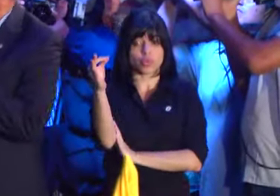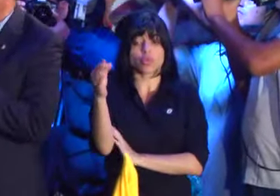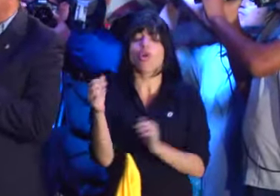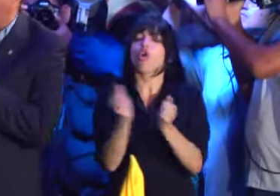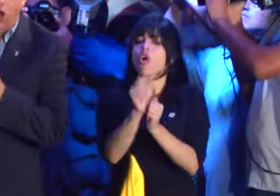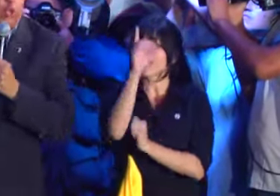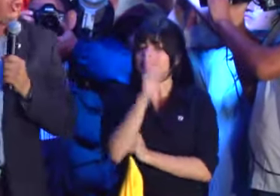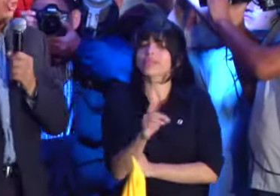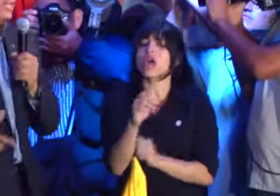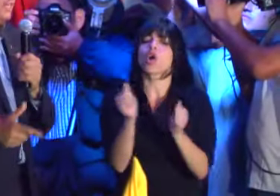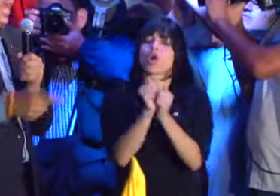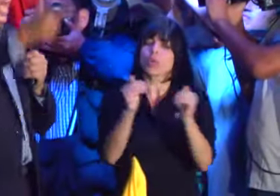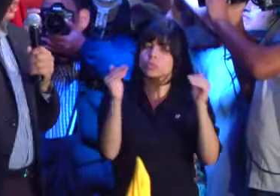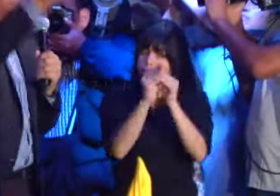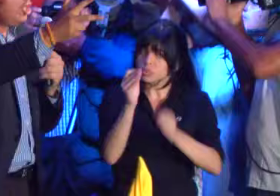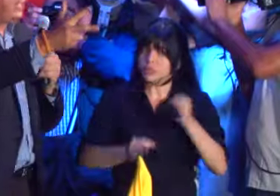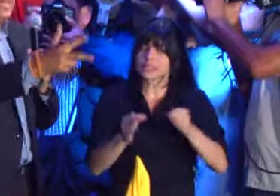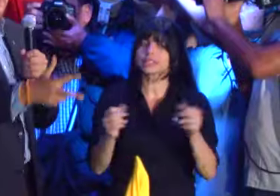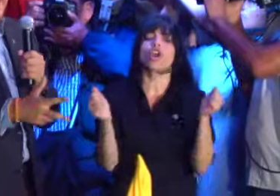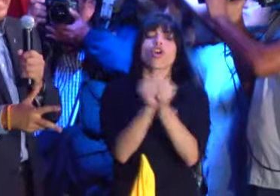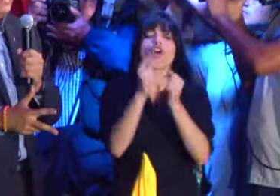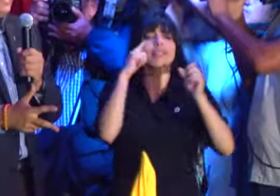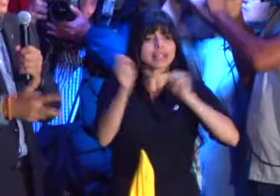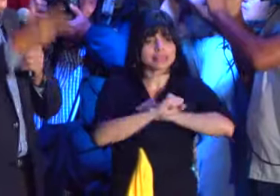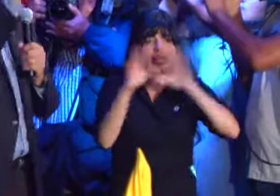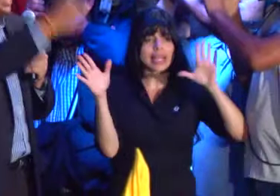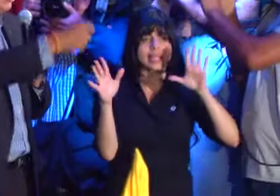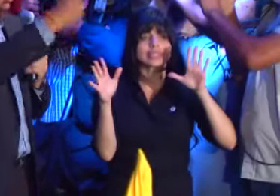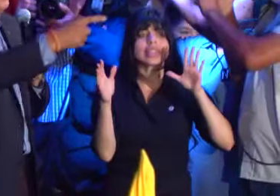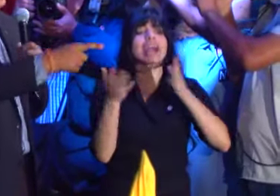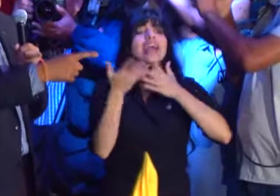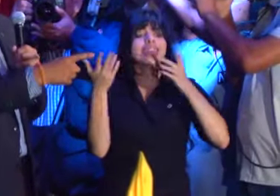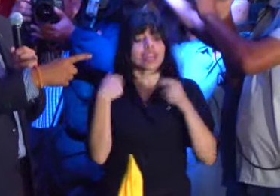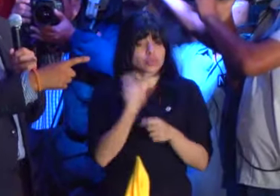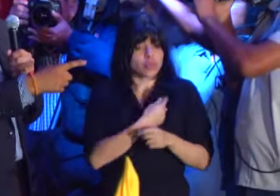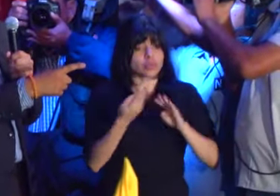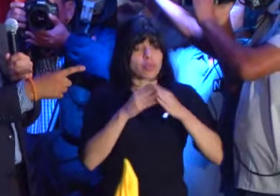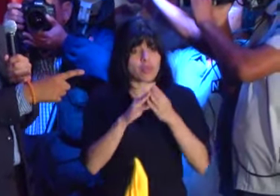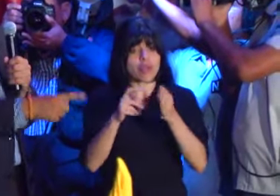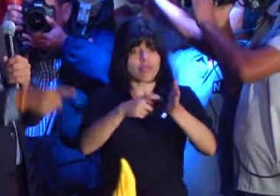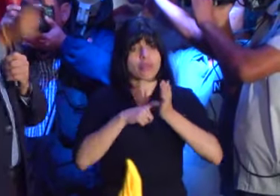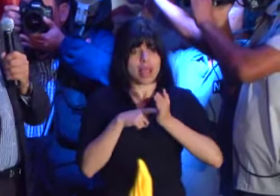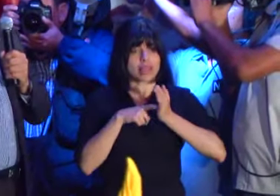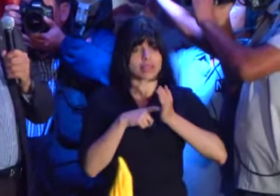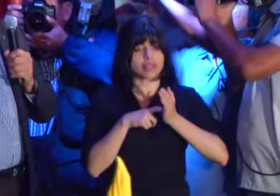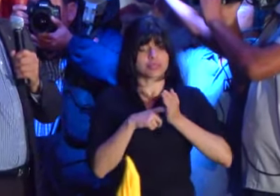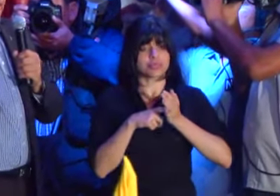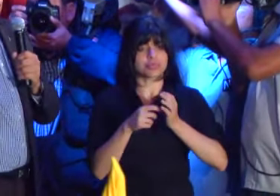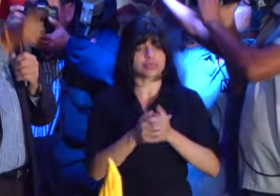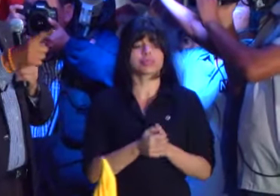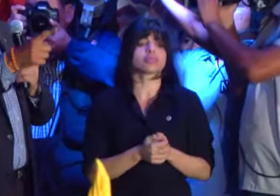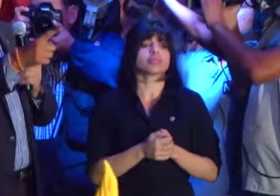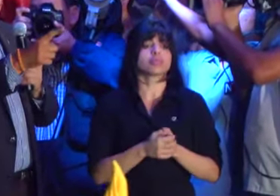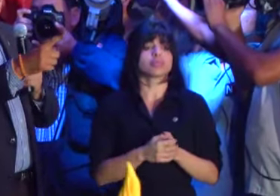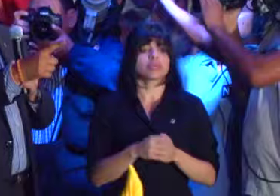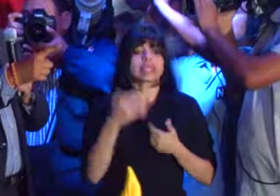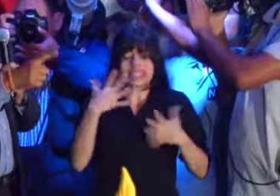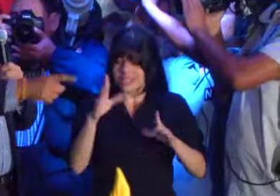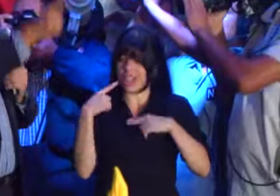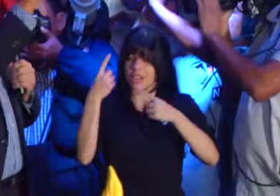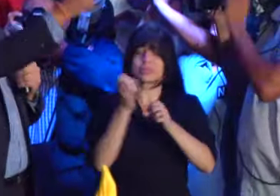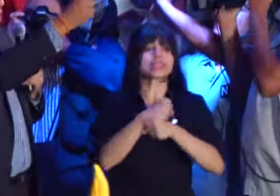con dignidad, con justicia, con transparencia, que es lo que nuestro pueblo demanda. Y lo hemos